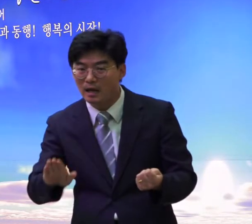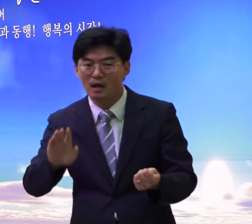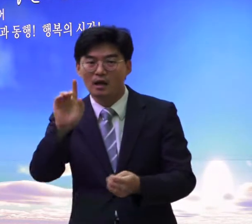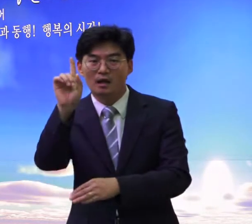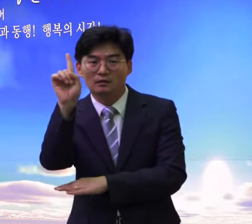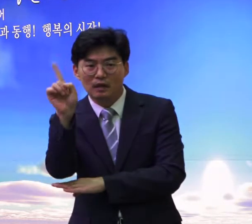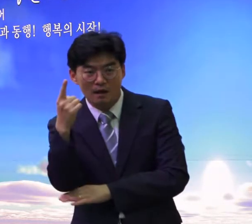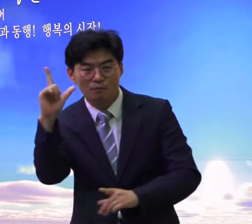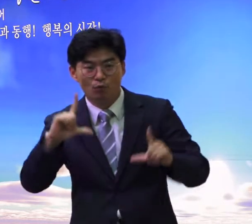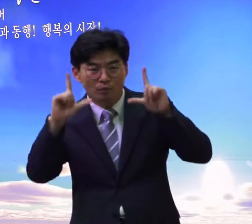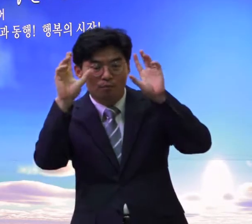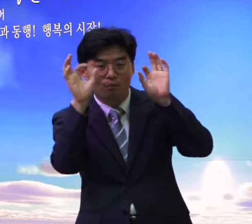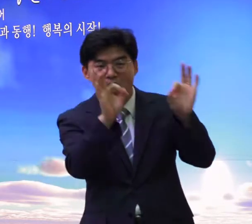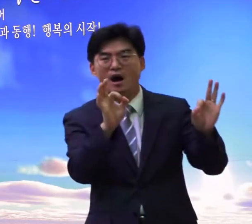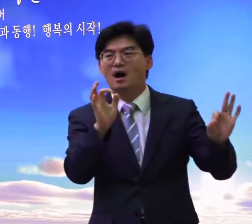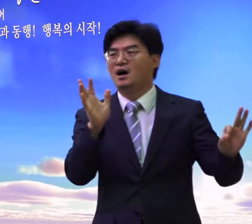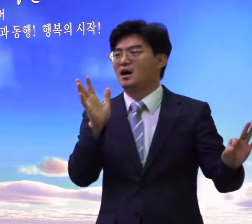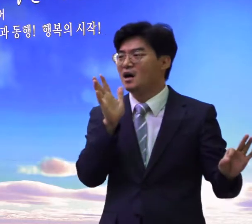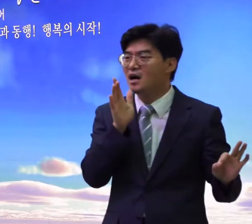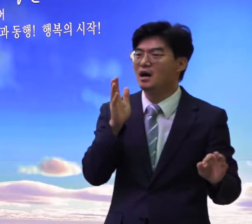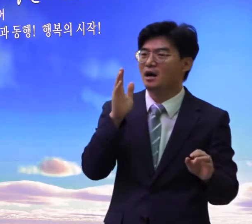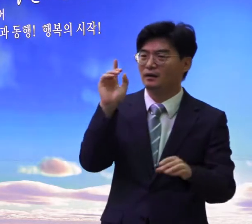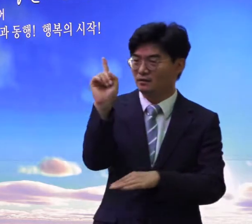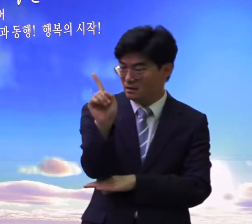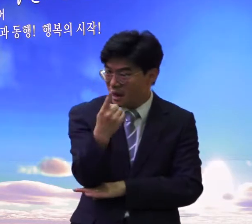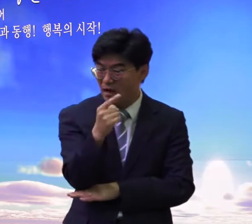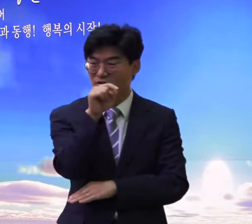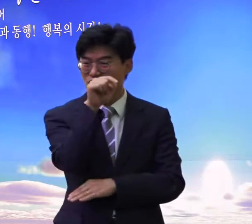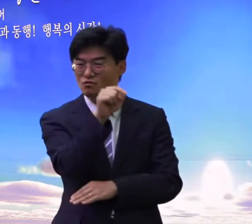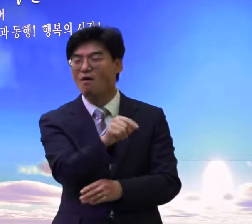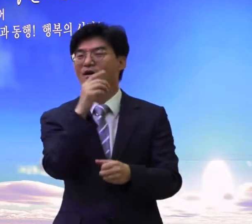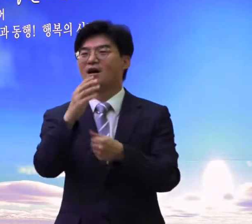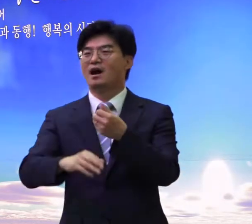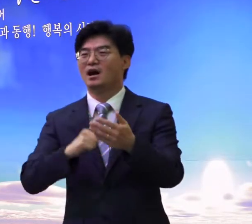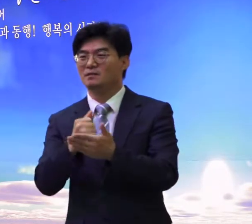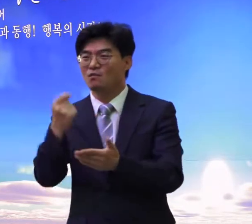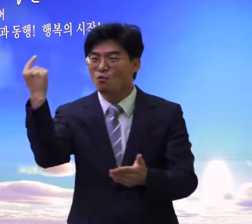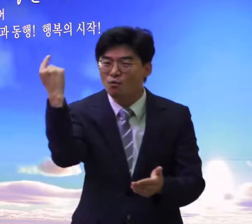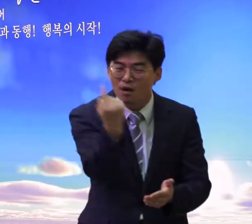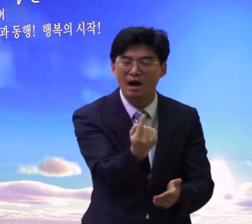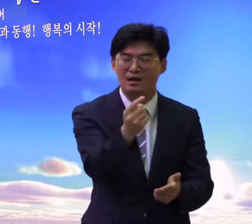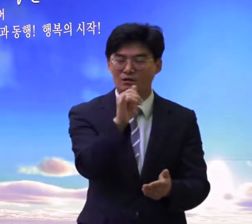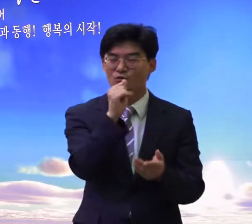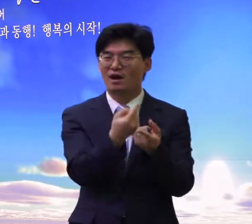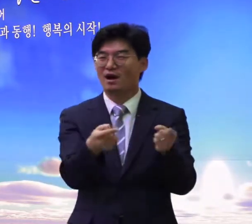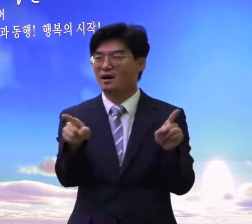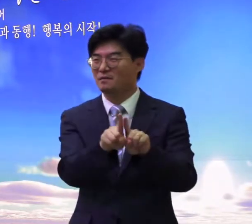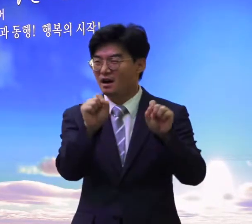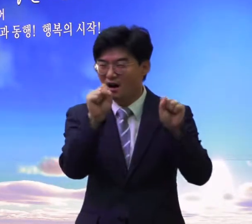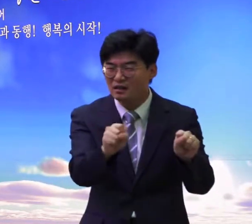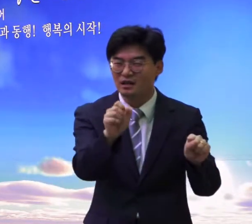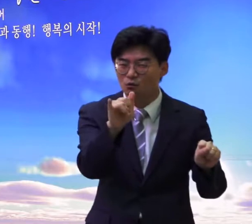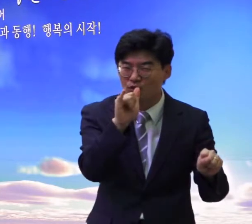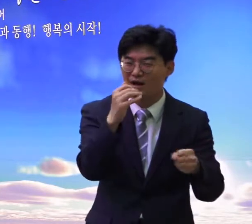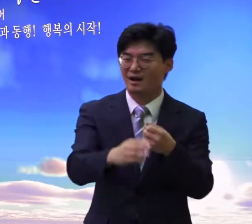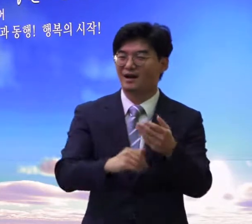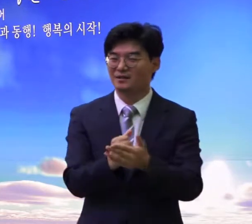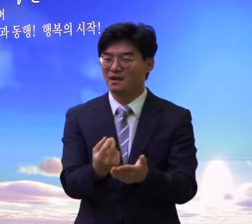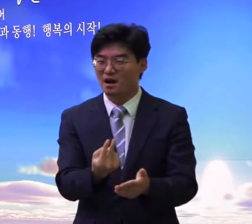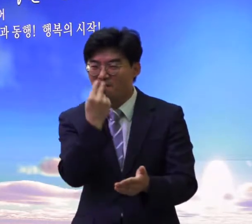그 하나님이 우리 가운데 계시는구나, 다윗이 찾는 그 하나님이 살아 계시는구나 하는